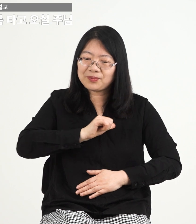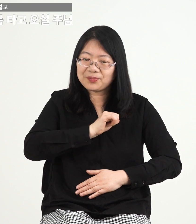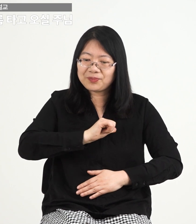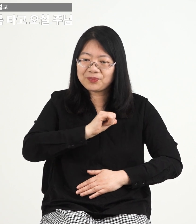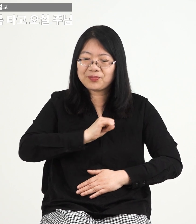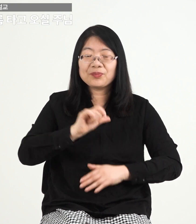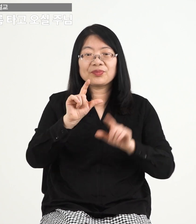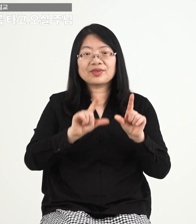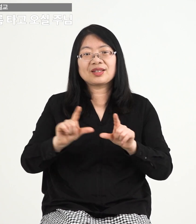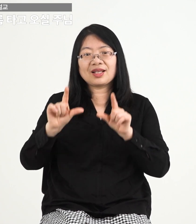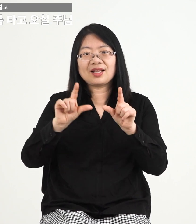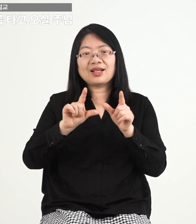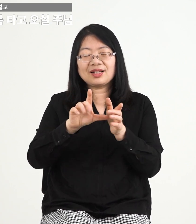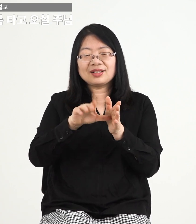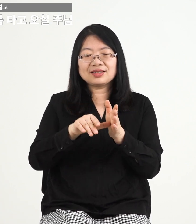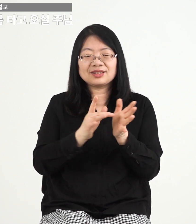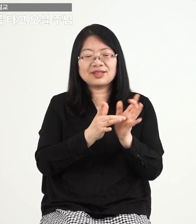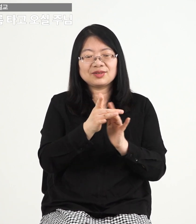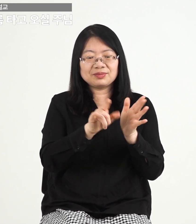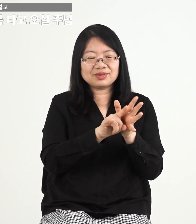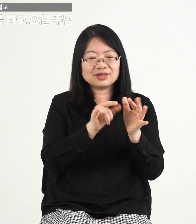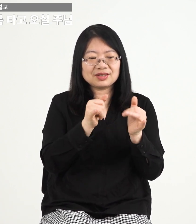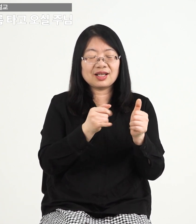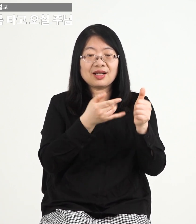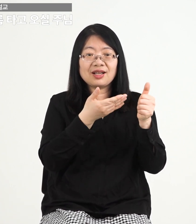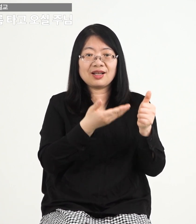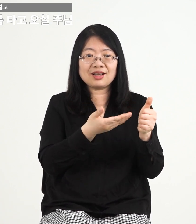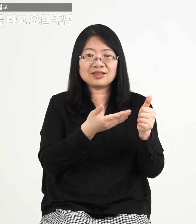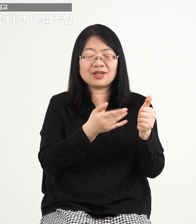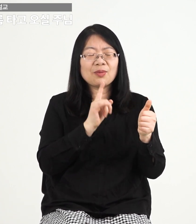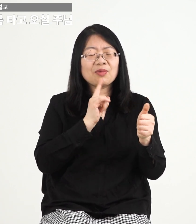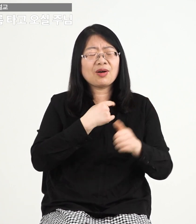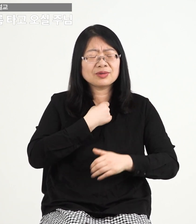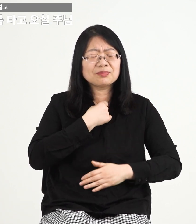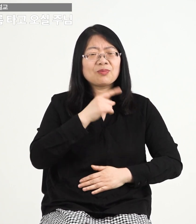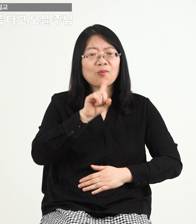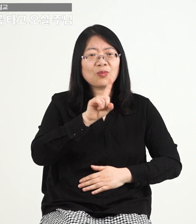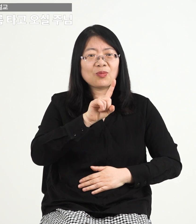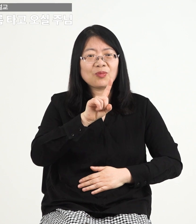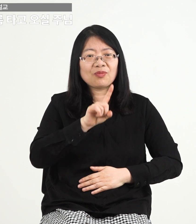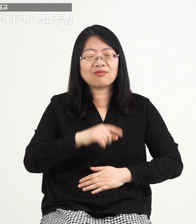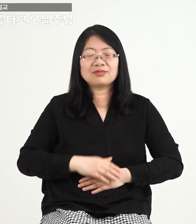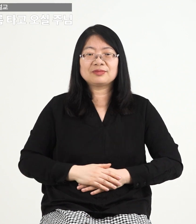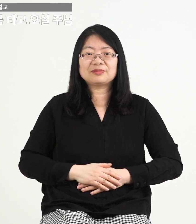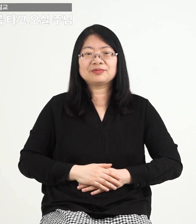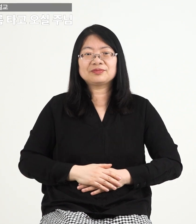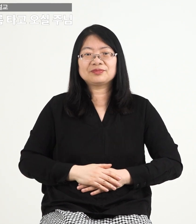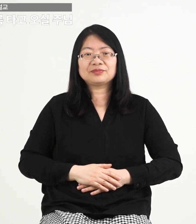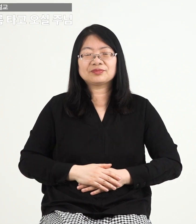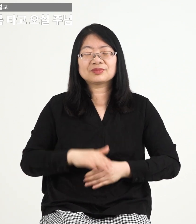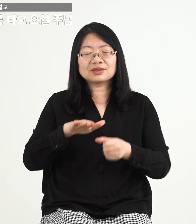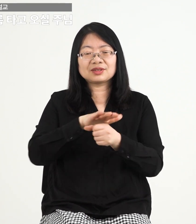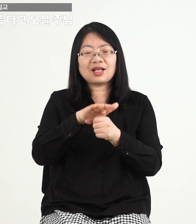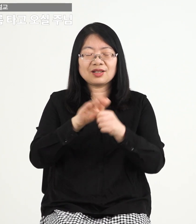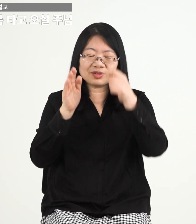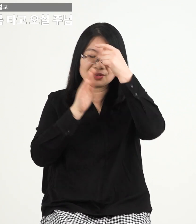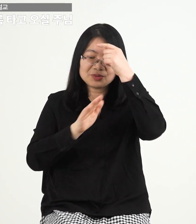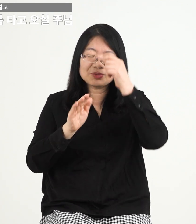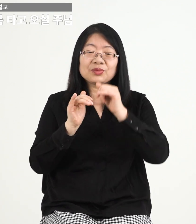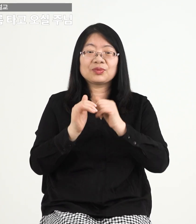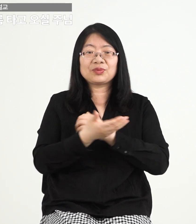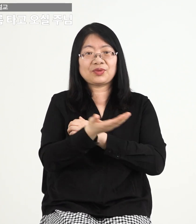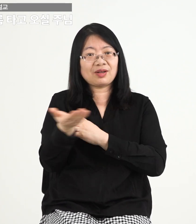살아가는 당시 그리스도인들에게 무슨 얘기를 하고 싶은 거예요? 사랑하는 성도